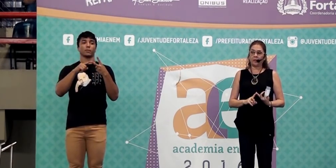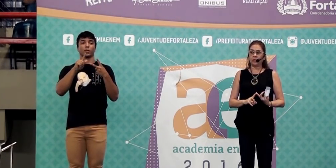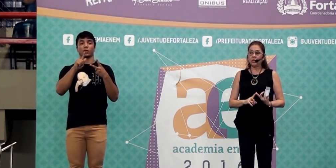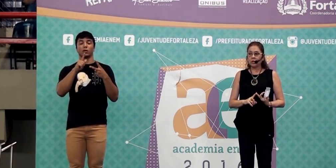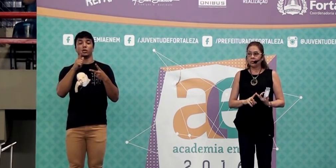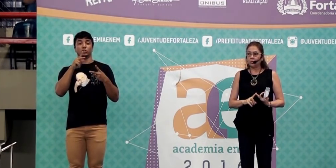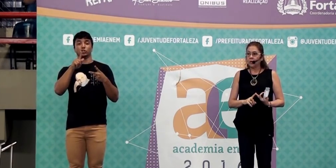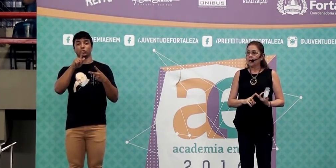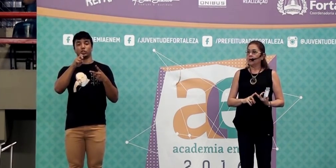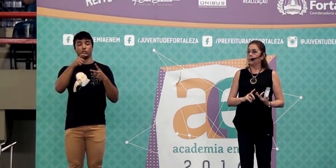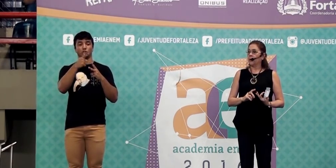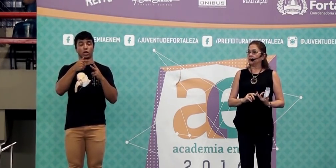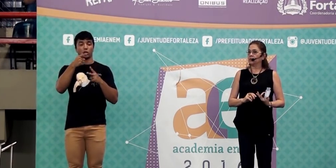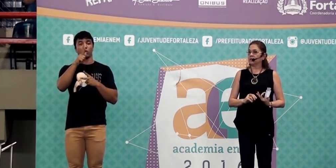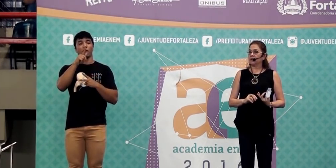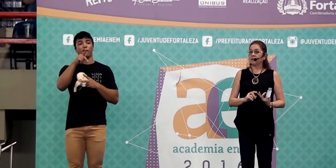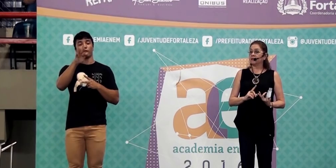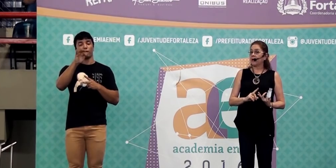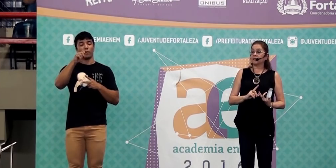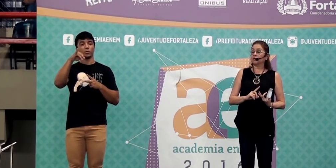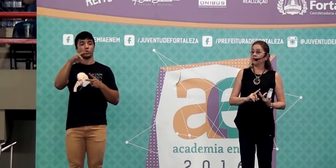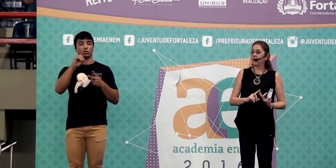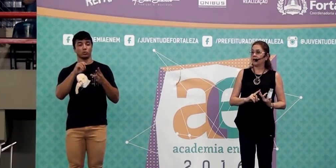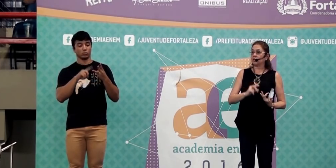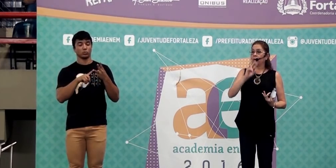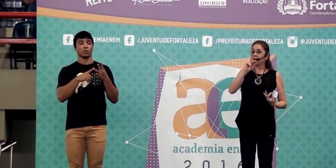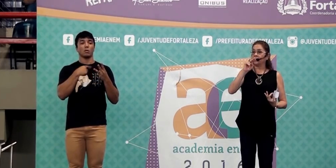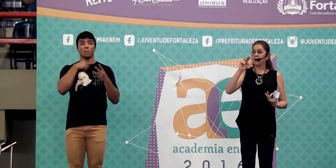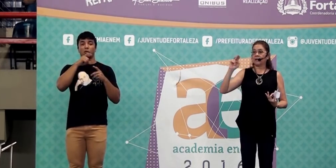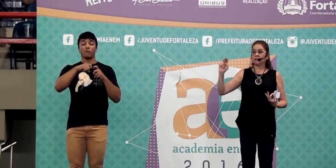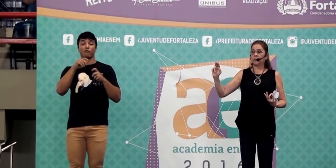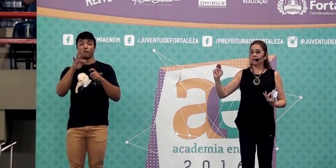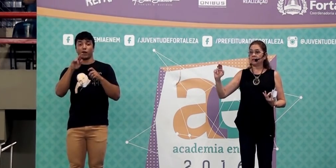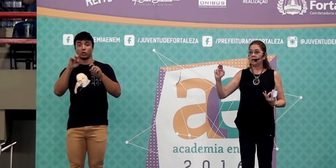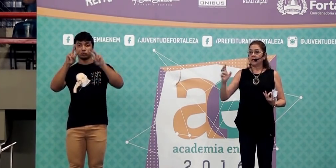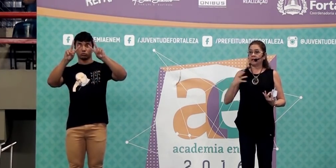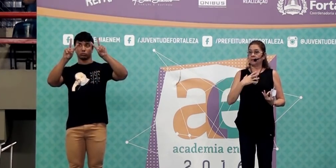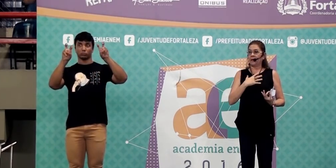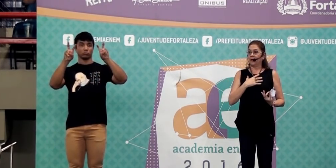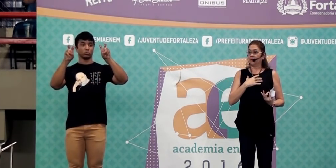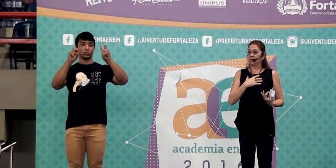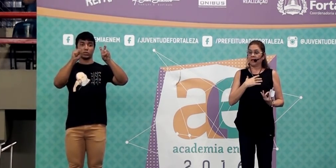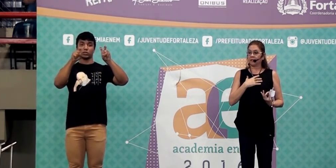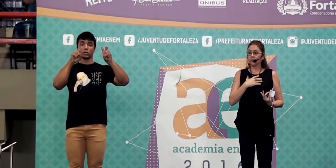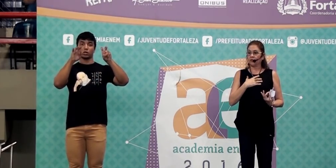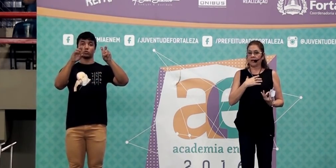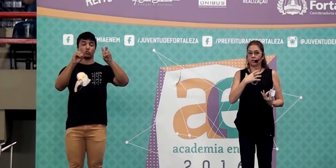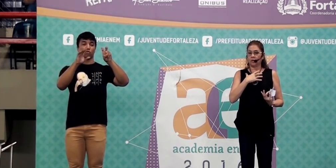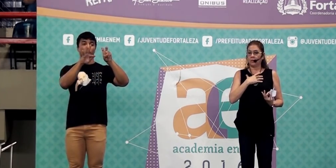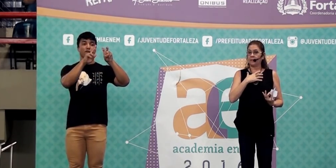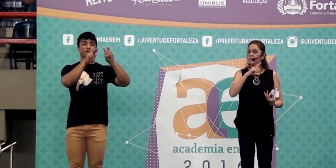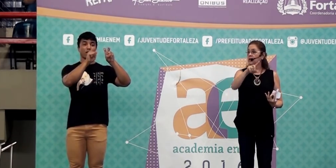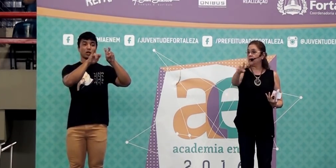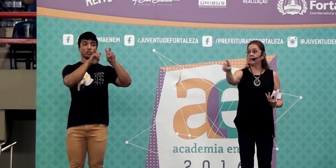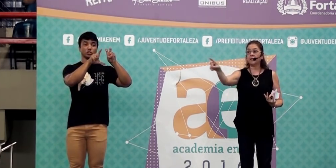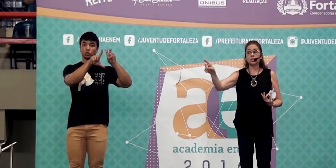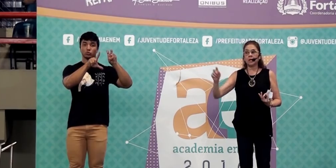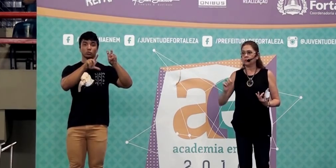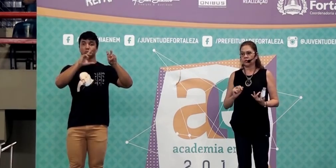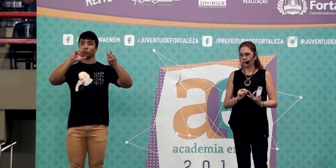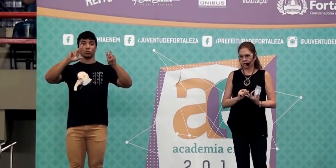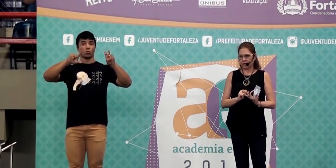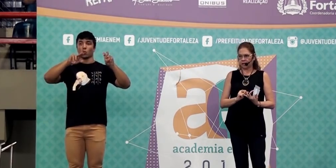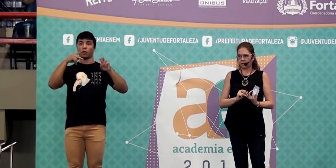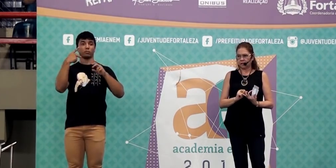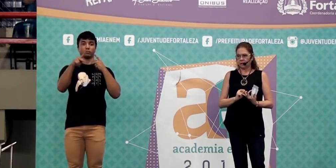gênero feminino, eu posso dizer sexo frágil, entre aspas, que essa palavra sexo frágil não é minha, nem de